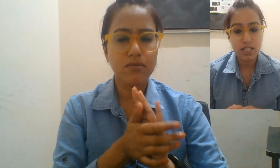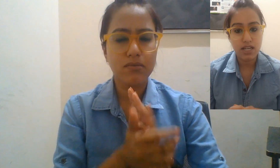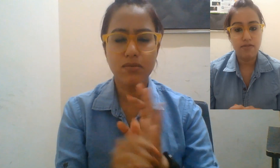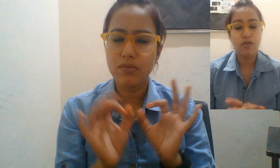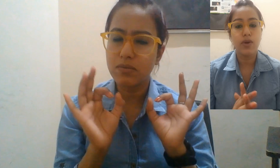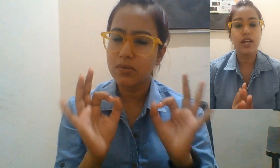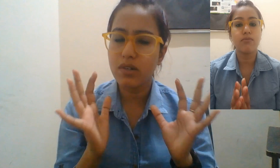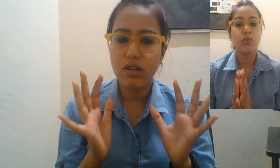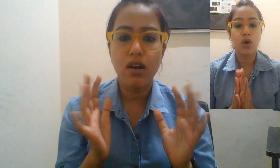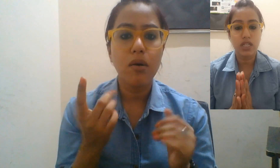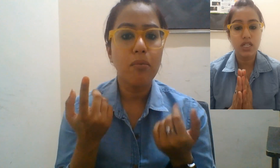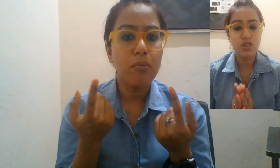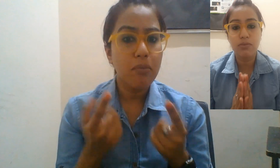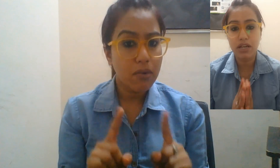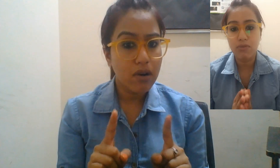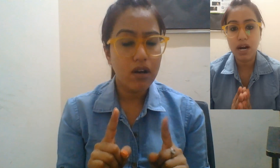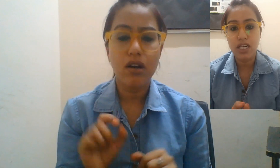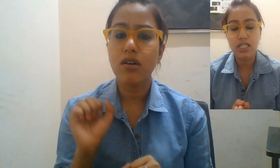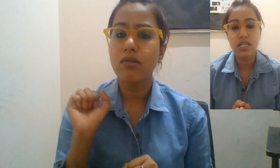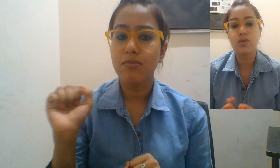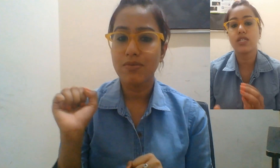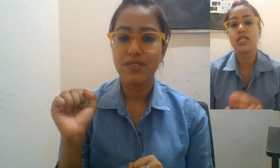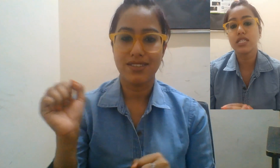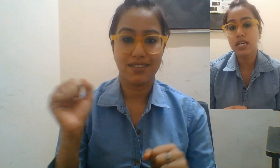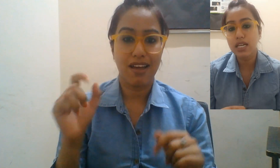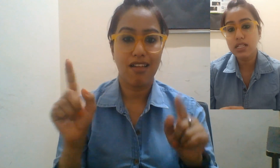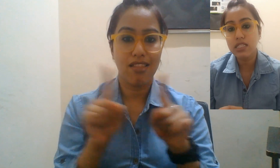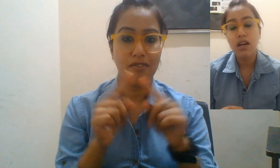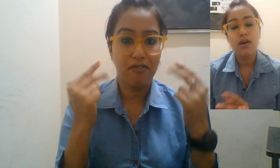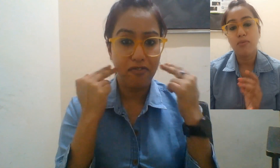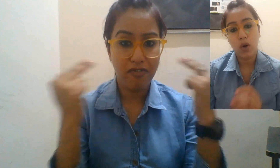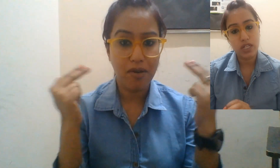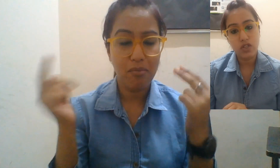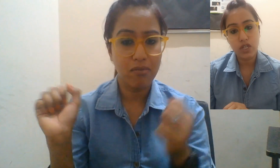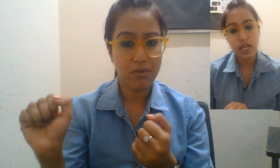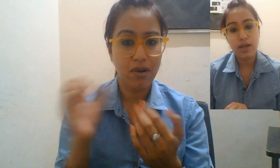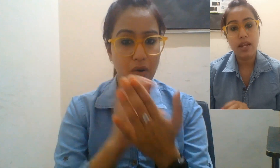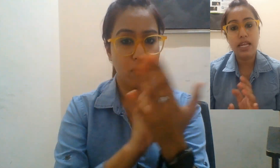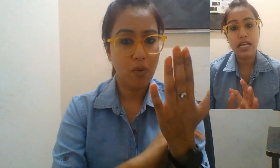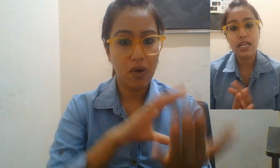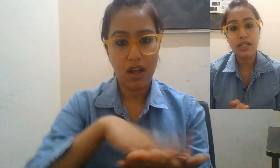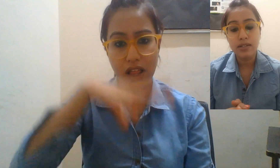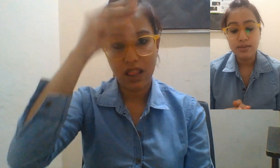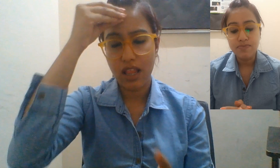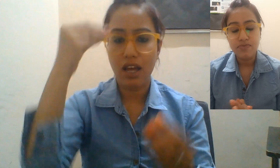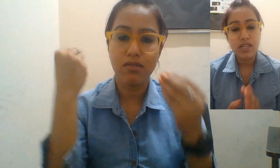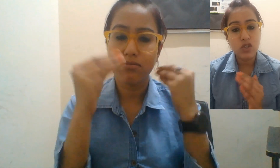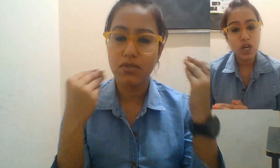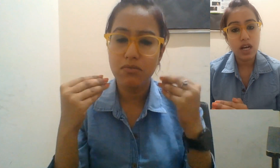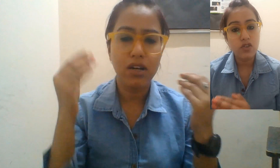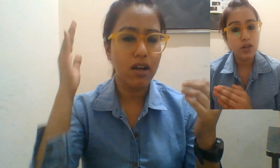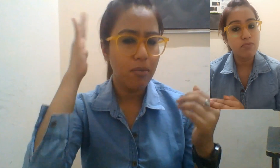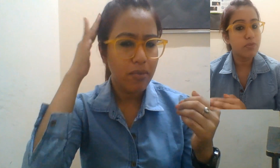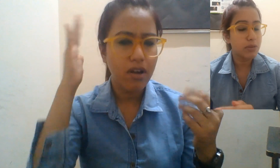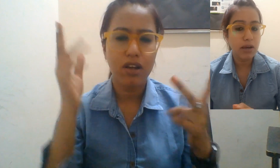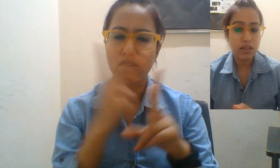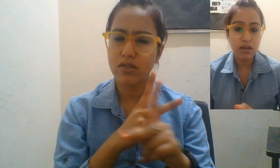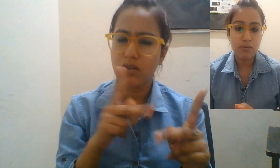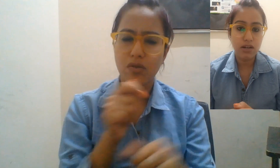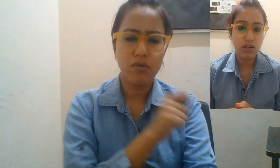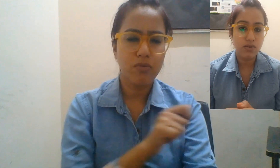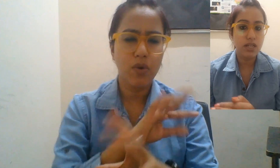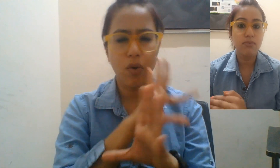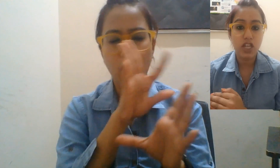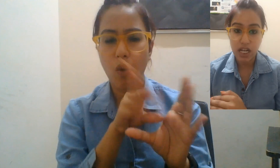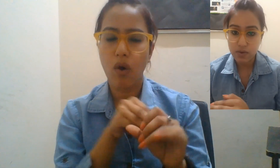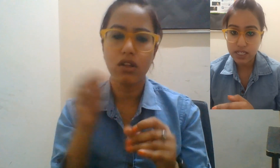मेकअप आर्टिस्ट है। वो एक बहुत ही अच्छी मेकअप आर्टिस्ट है। उसकी स्किल्स बहुत अच्छी हैं। लेकिन जब भी,